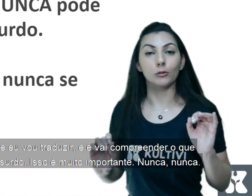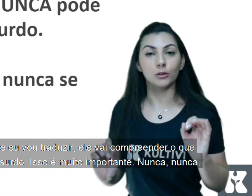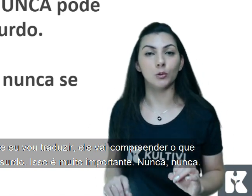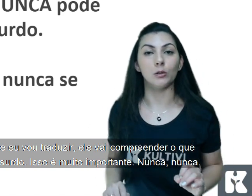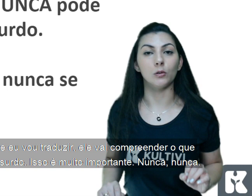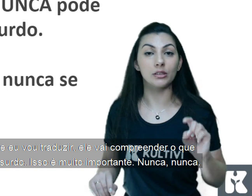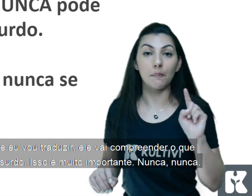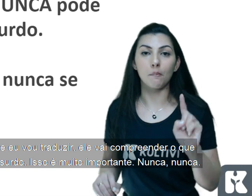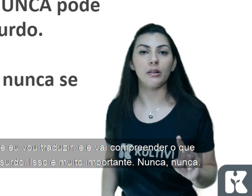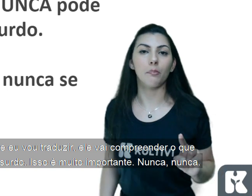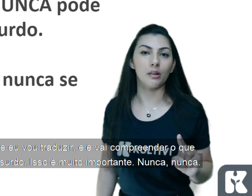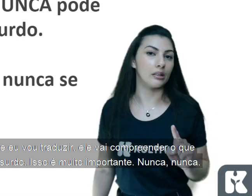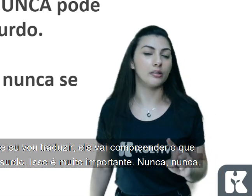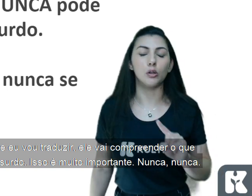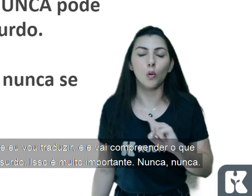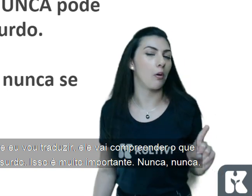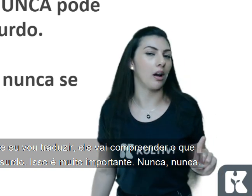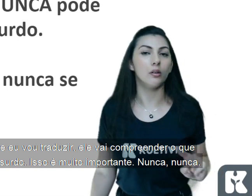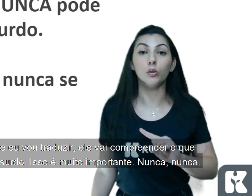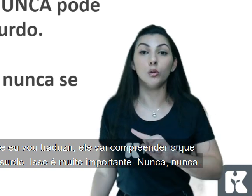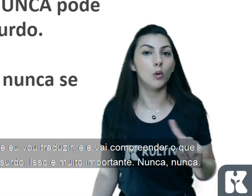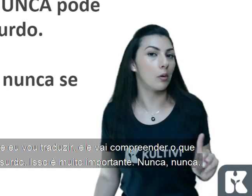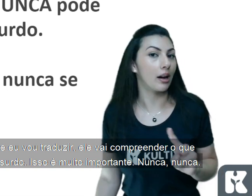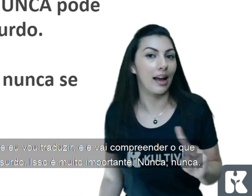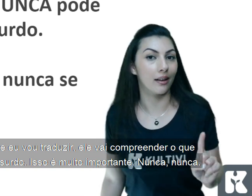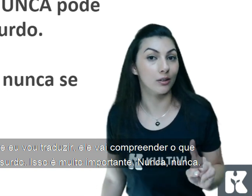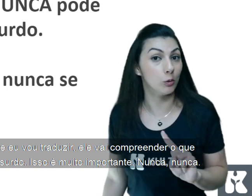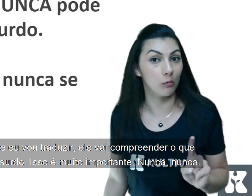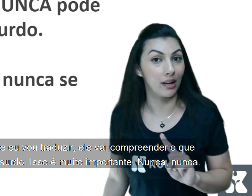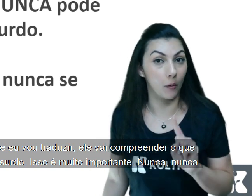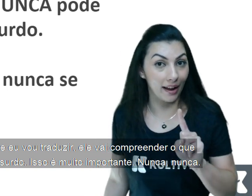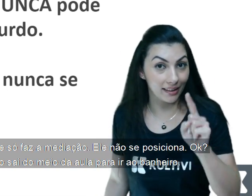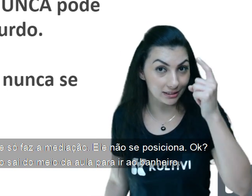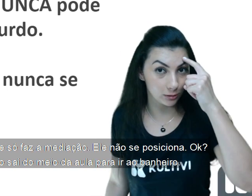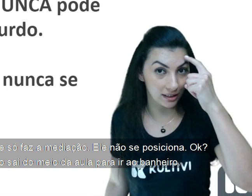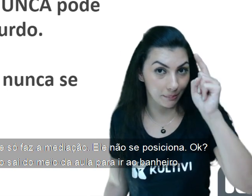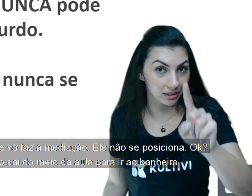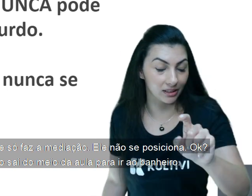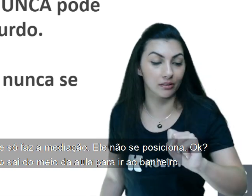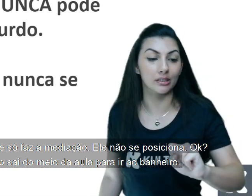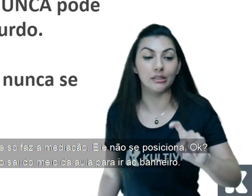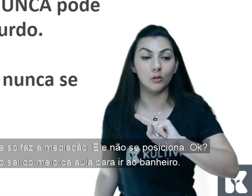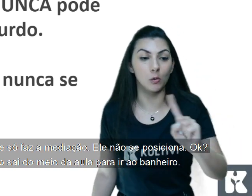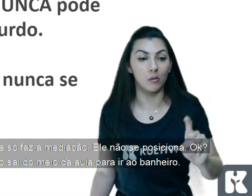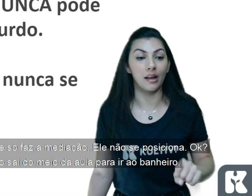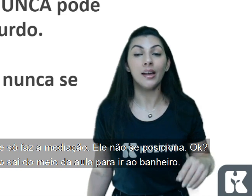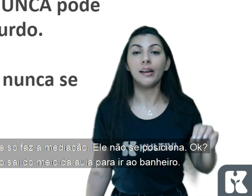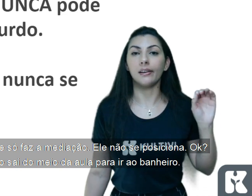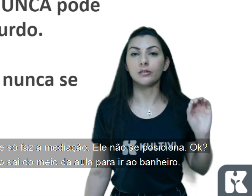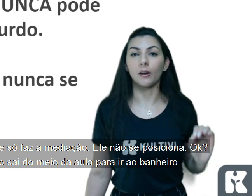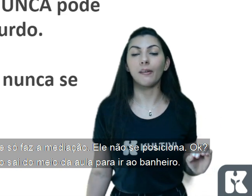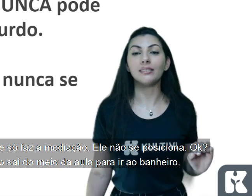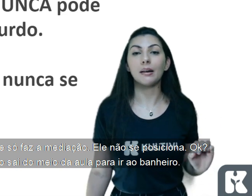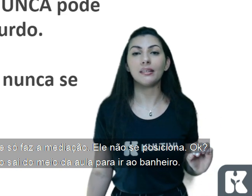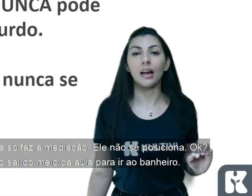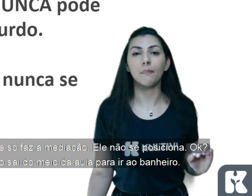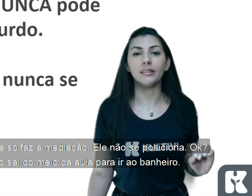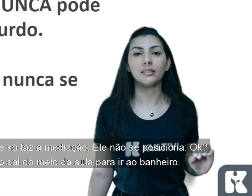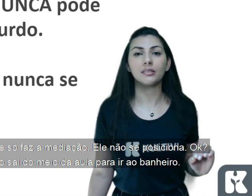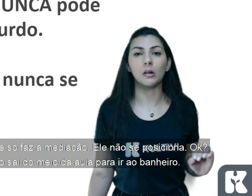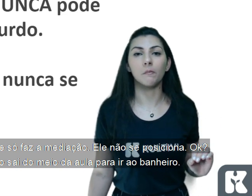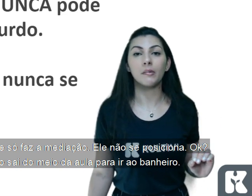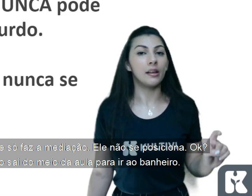fala pelo surdo. Isso é muito importante. Nunca, nunca, nunca. Guarda isso na cabeça de vocês. Nunca. Ele só faz